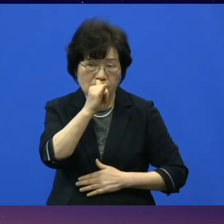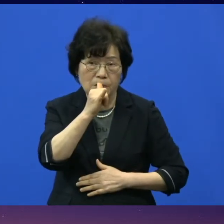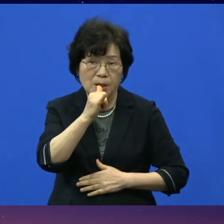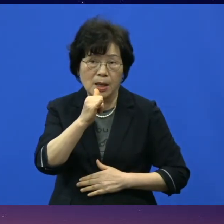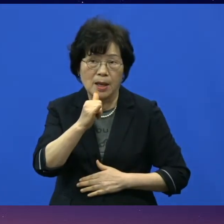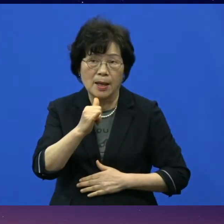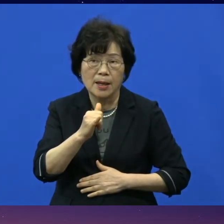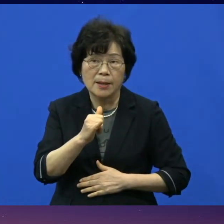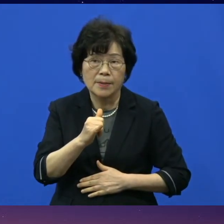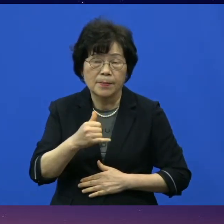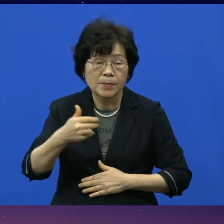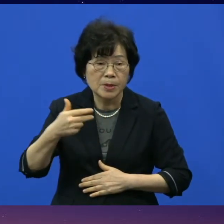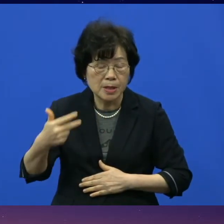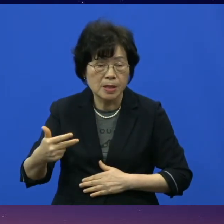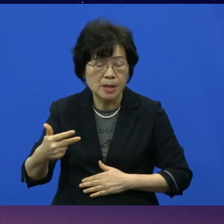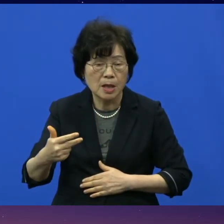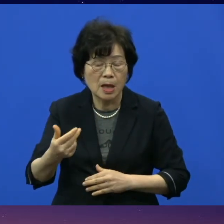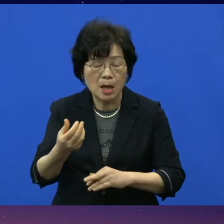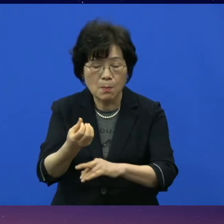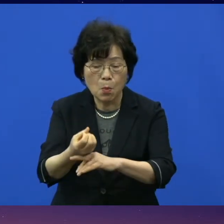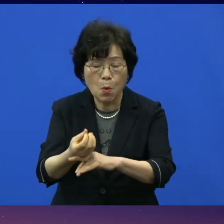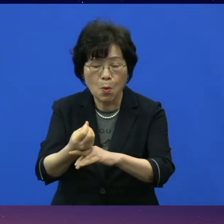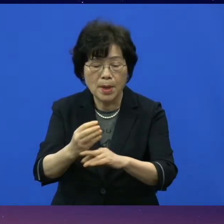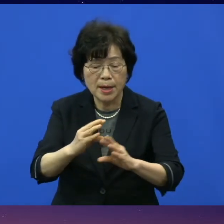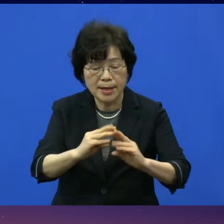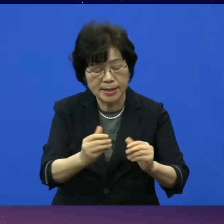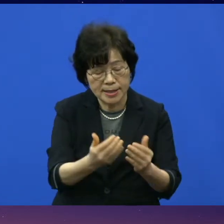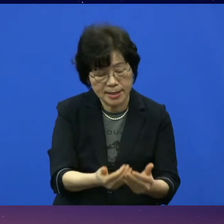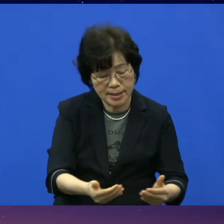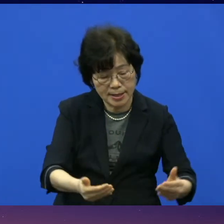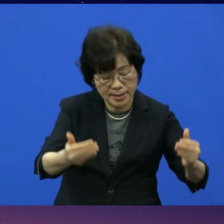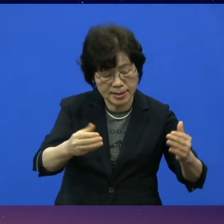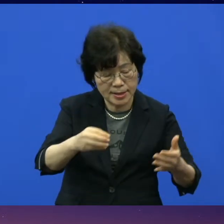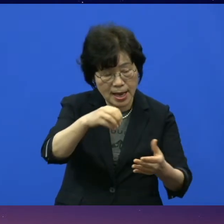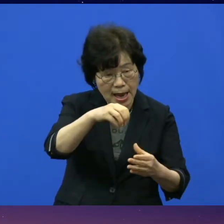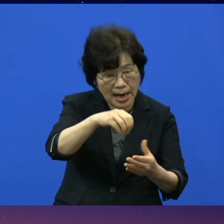그래서 7절에 보니까 우리가 이 보배를 질그릇에 가졌으니